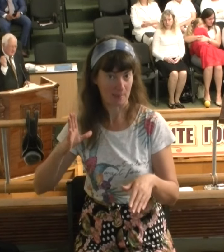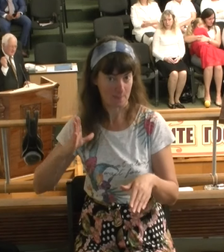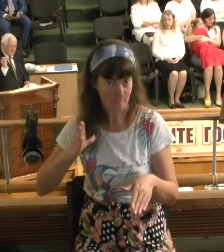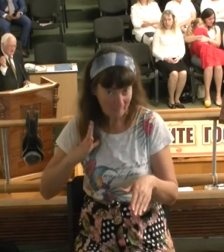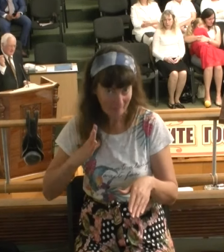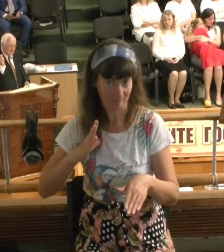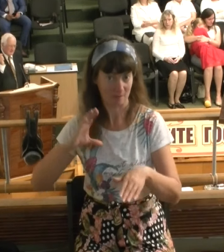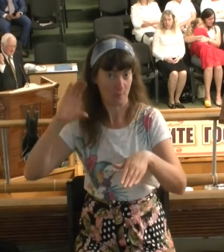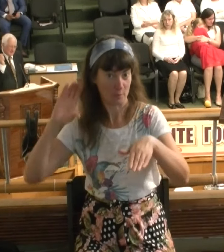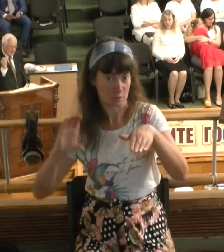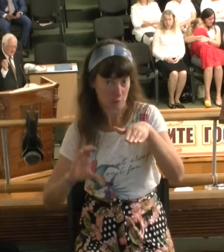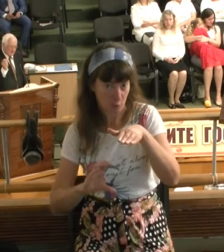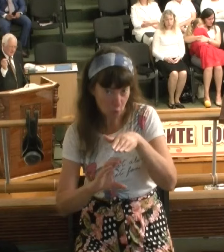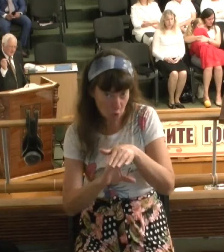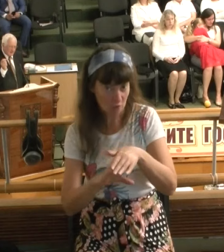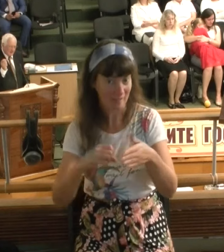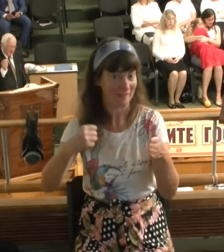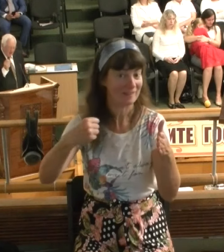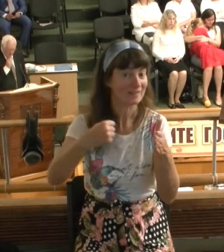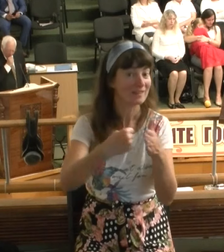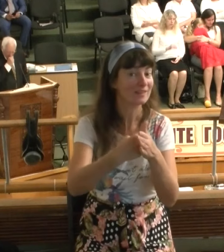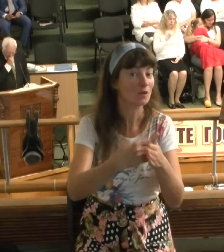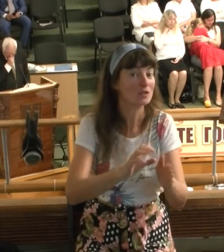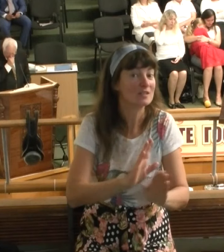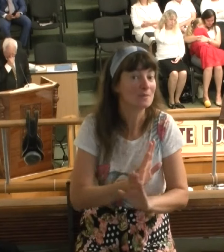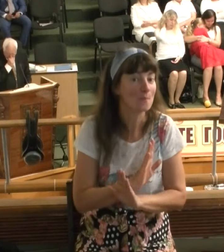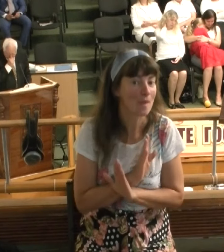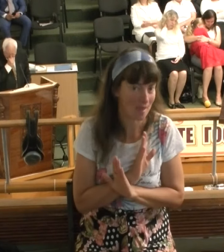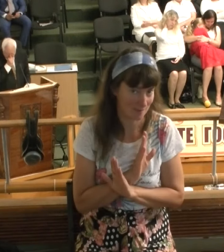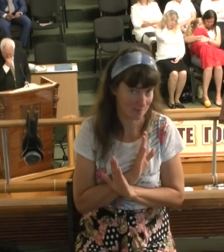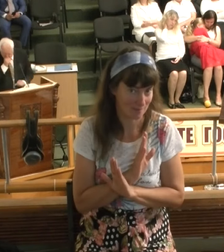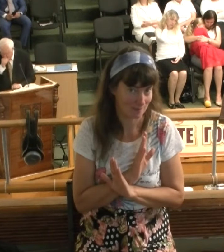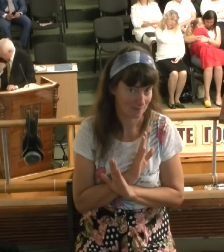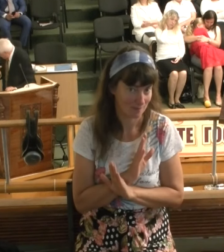и смерти крестной.